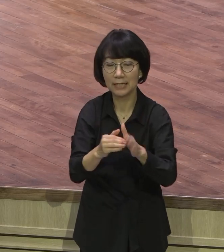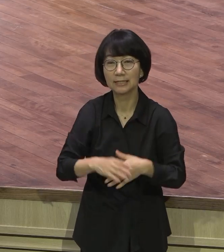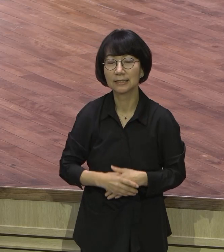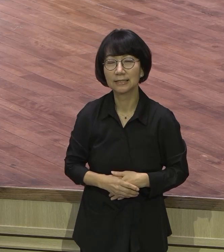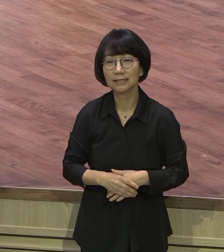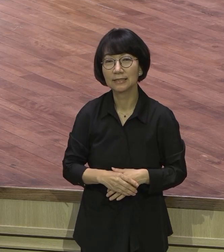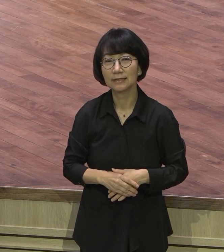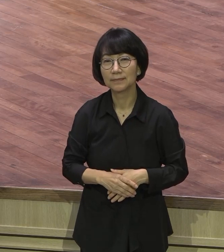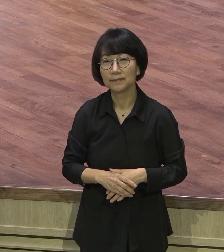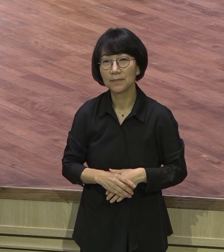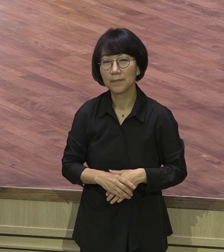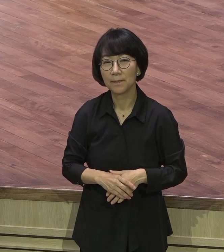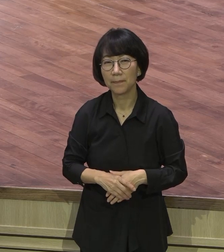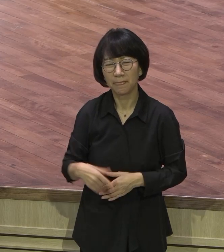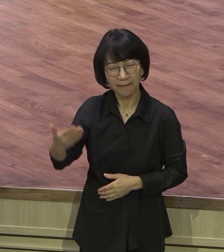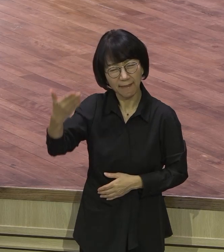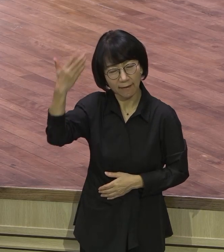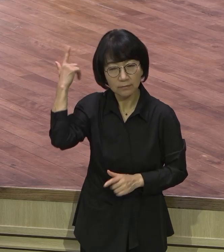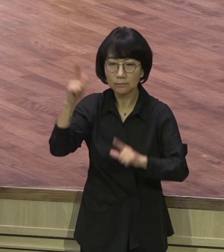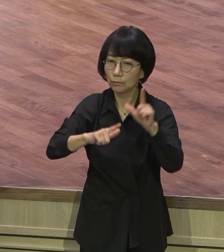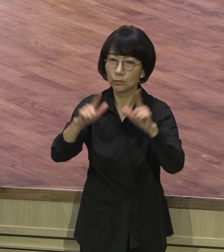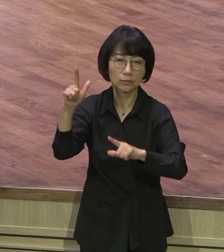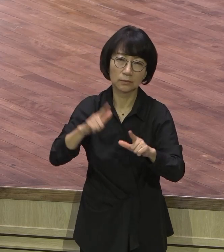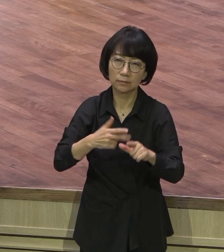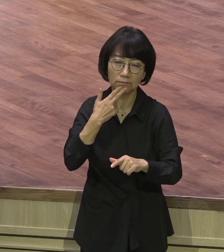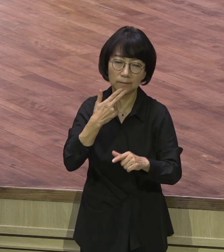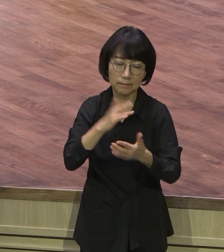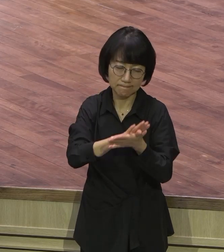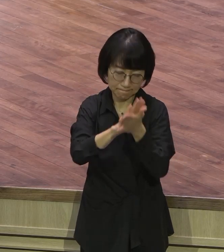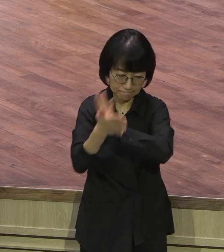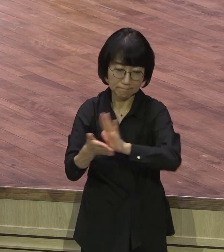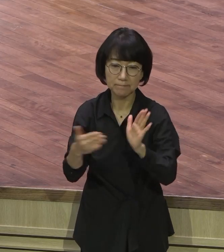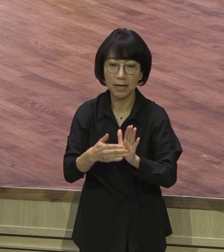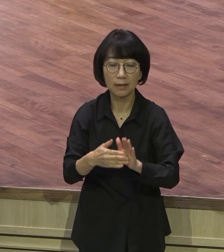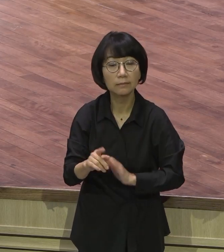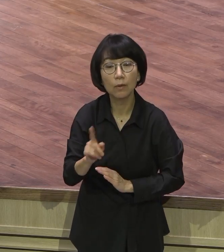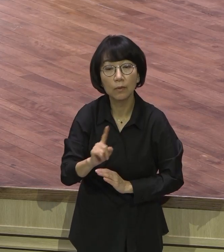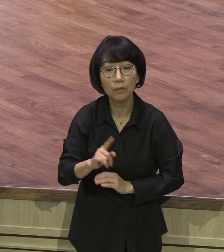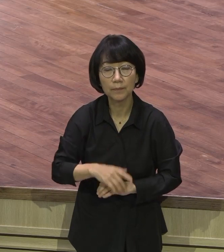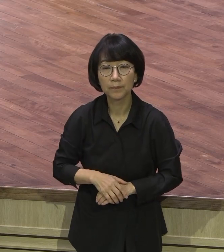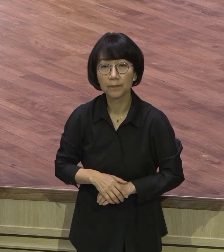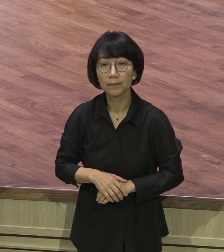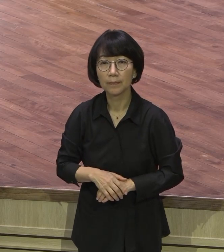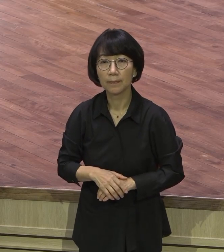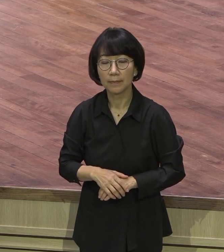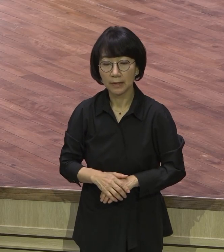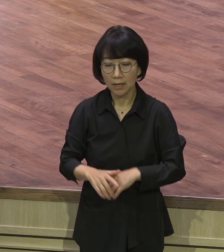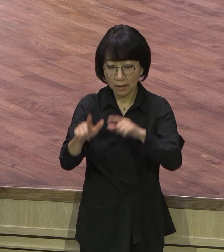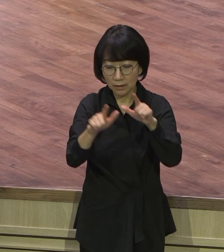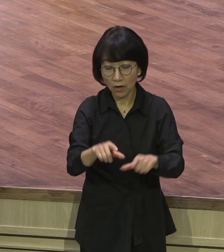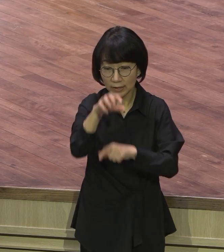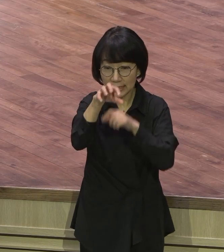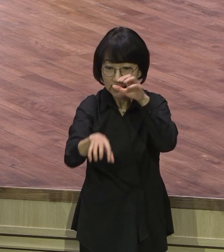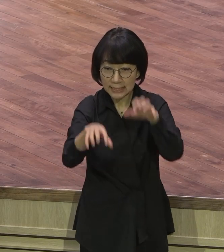달라졌습니다 달라졌어요 뭐가 달라졌습니까 현장 보는 눈